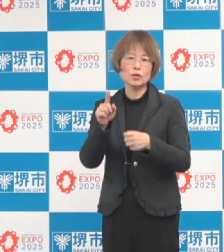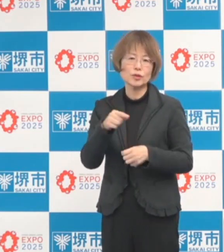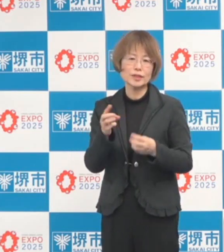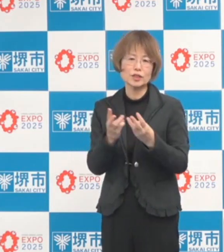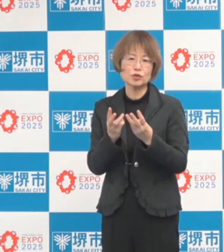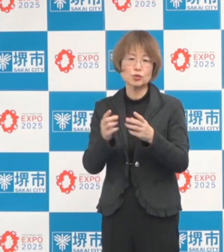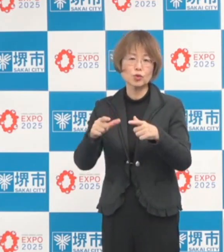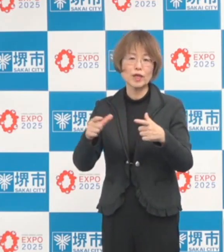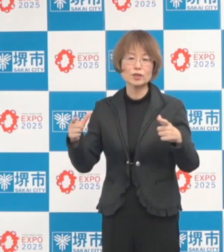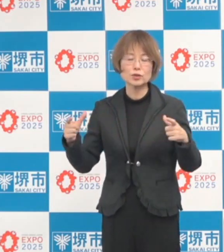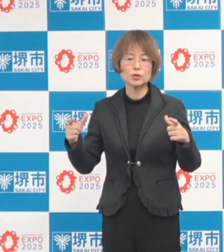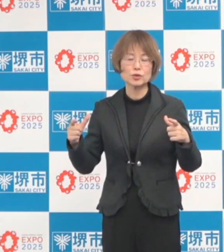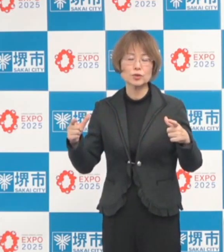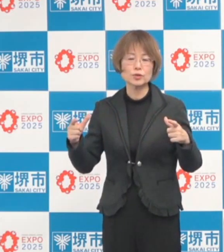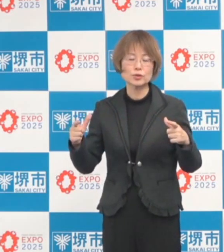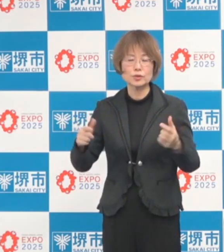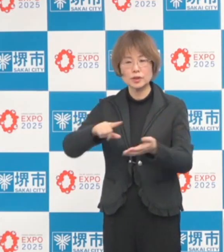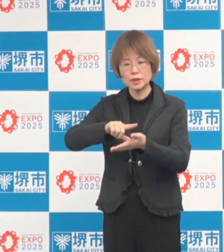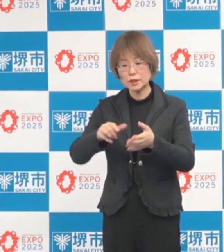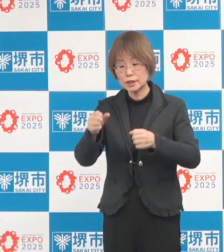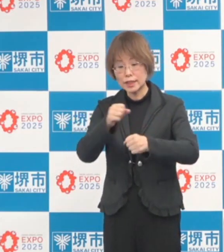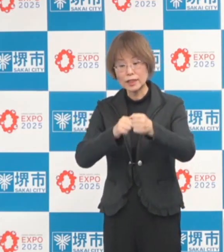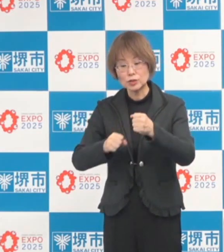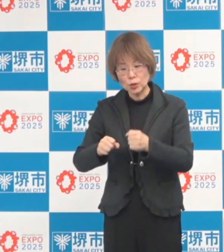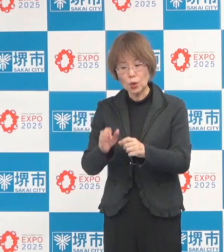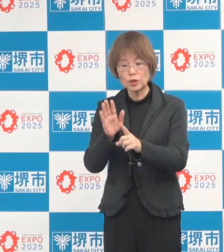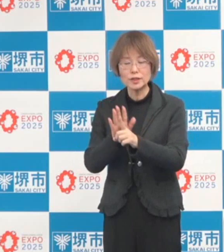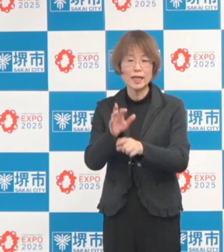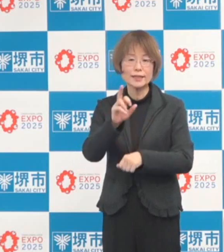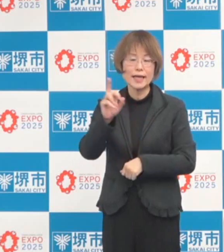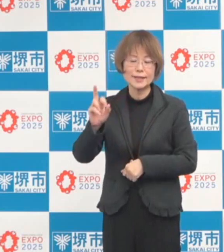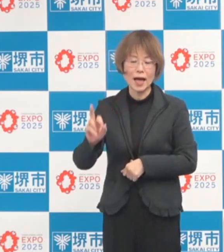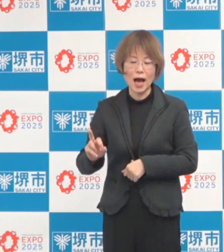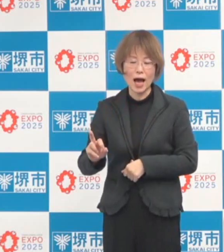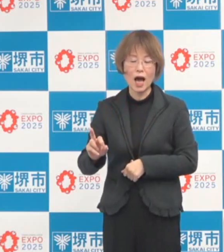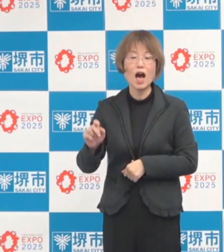します。地域活動支援センターは